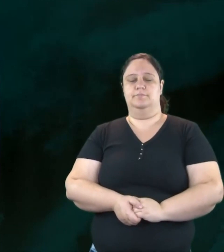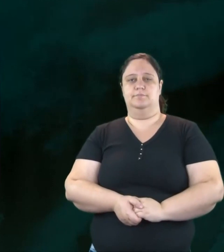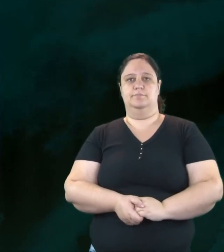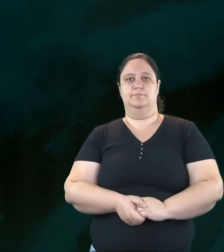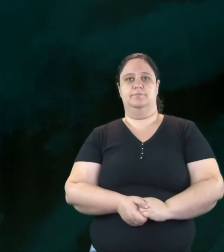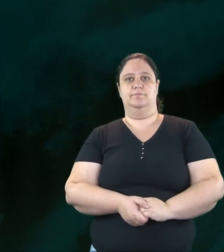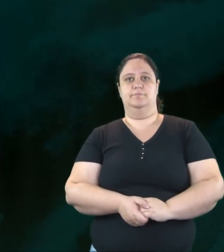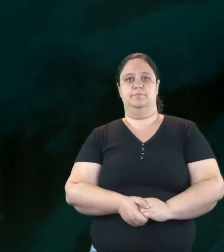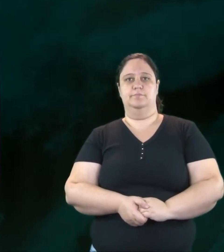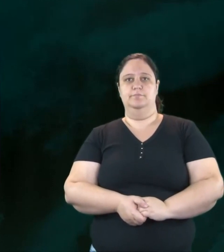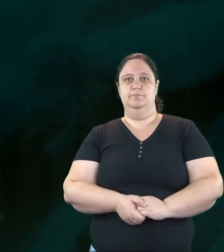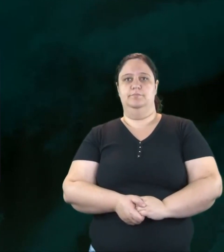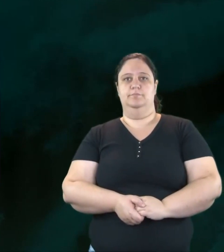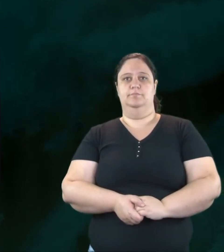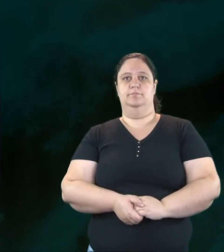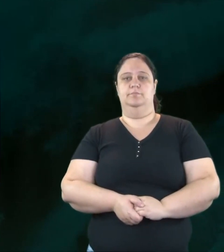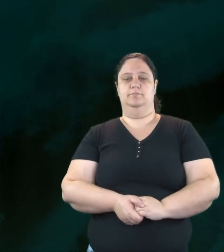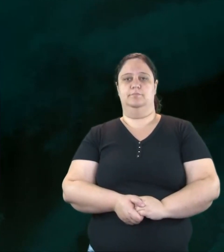Romanos 9.